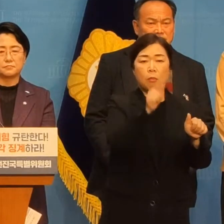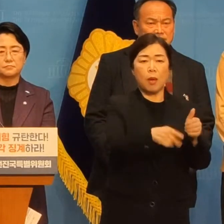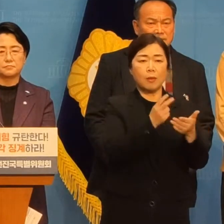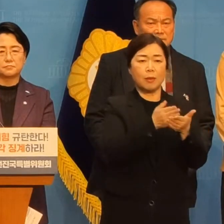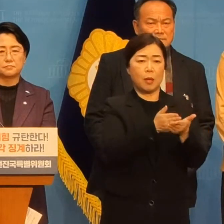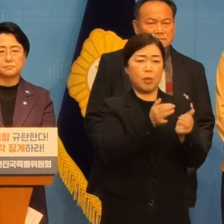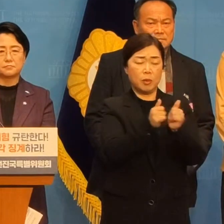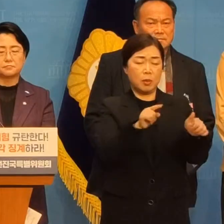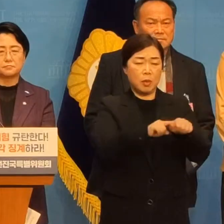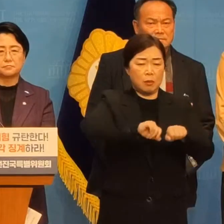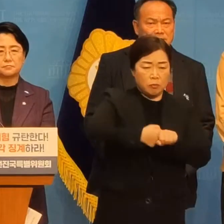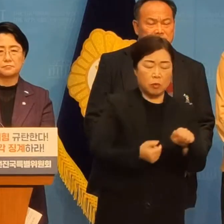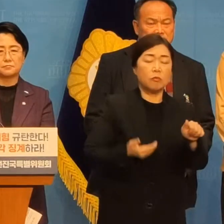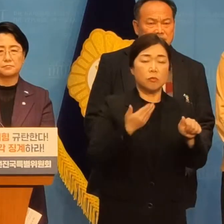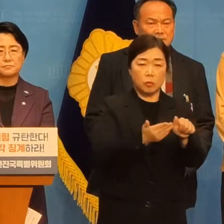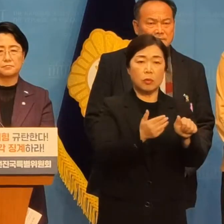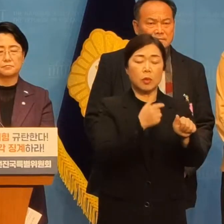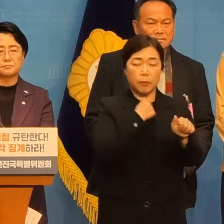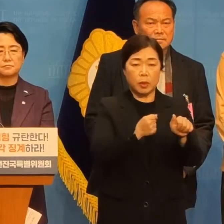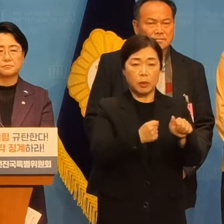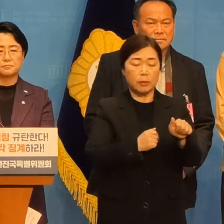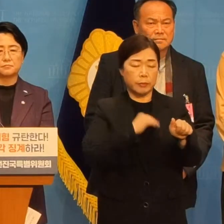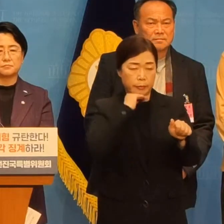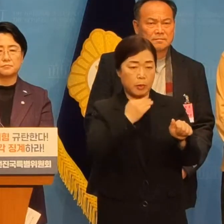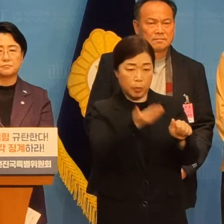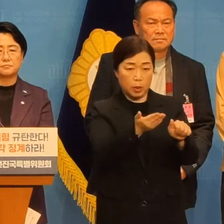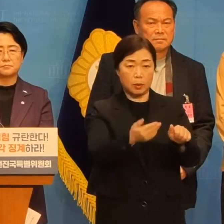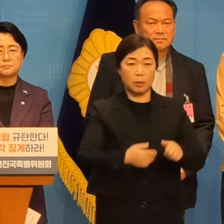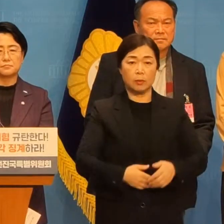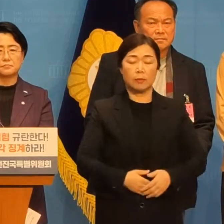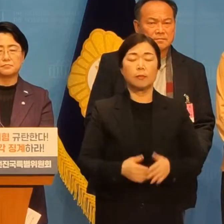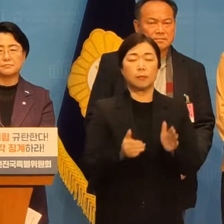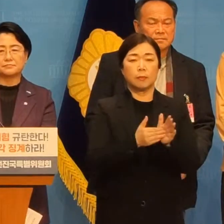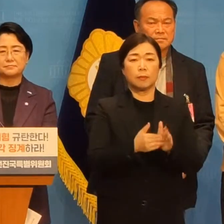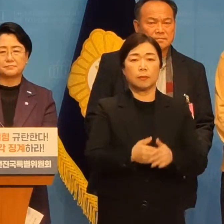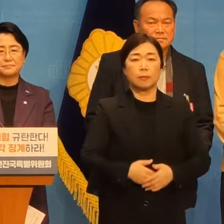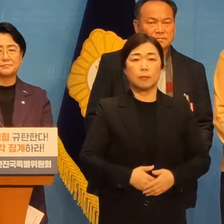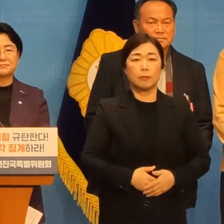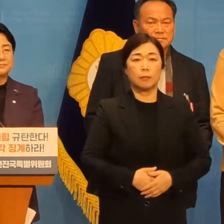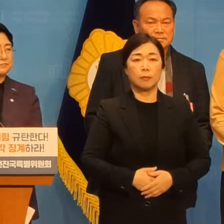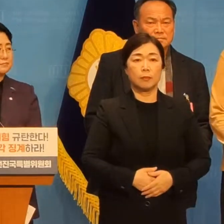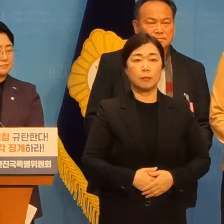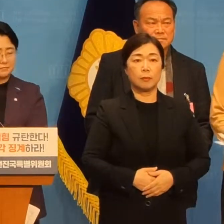대변인을 징계하겠습니다. 기다리십시오. 이상입니다.